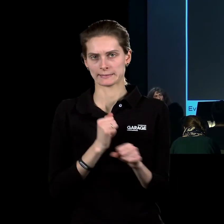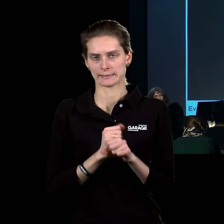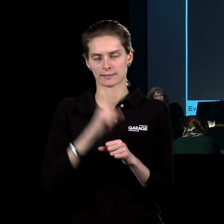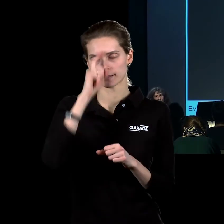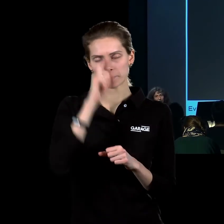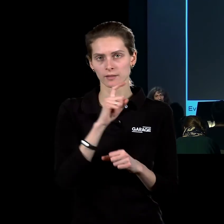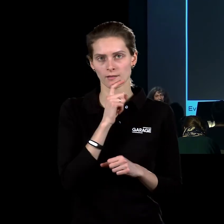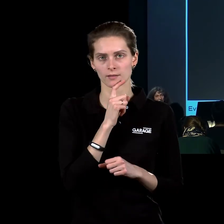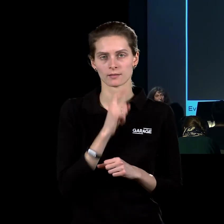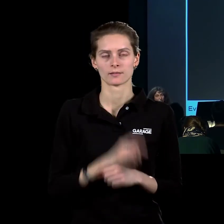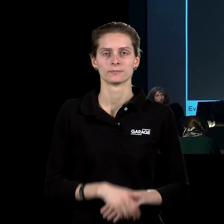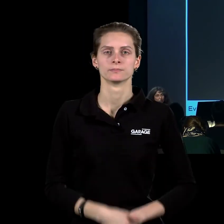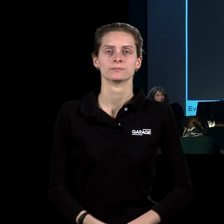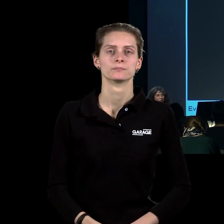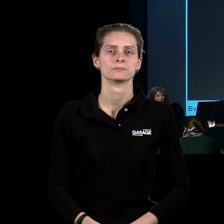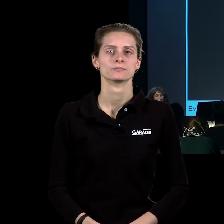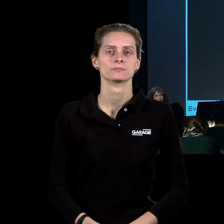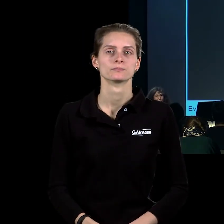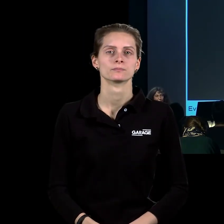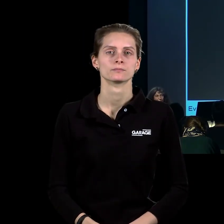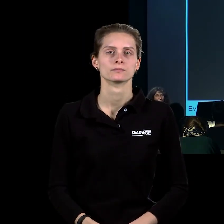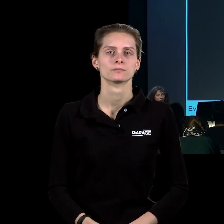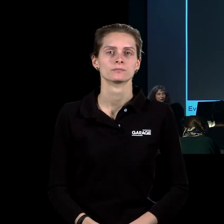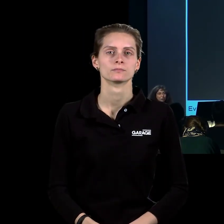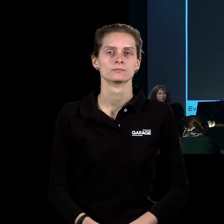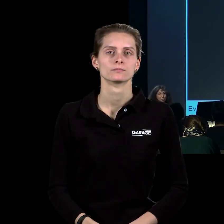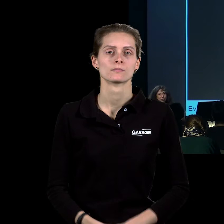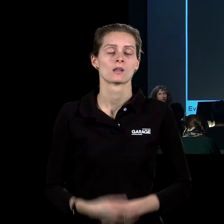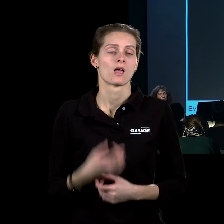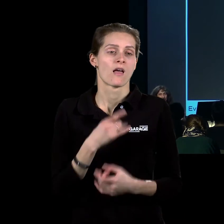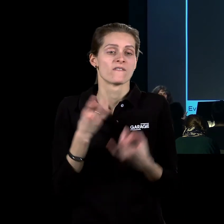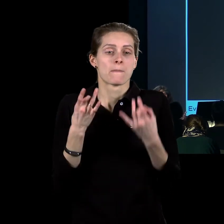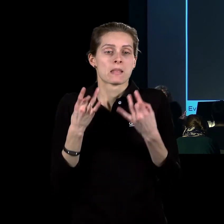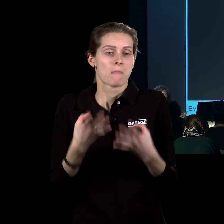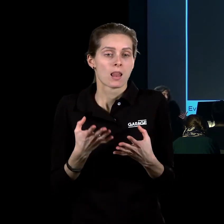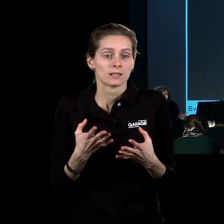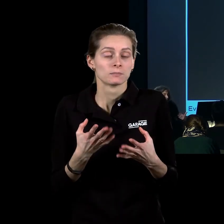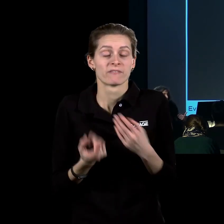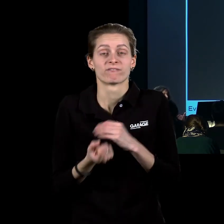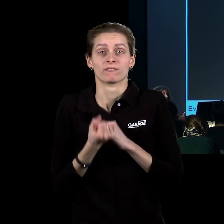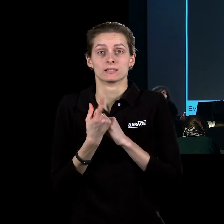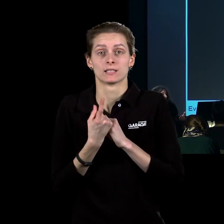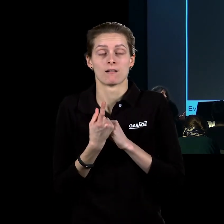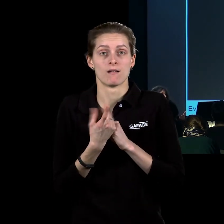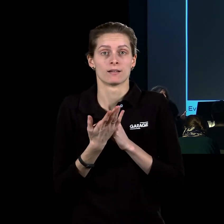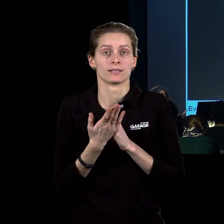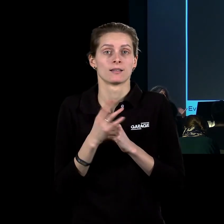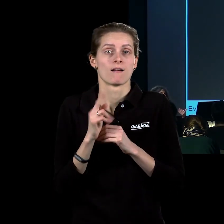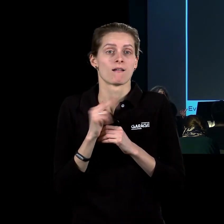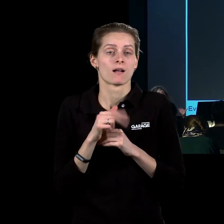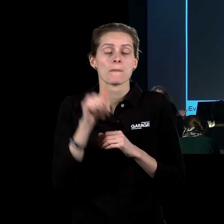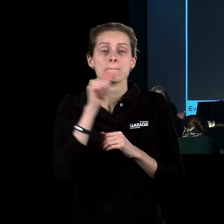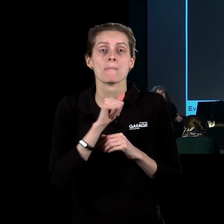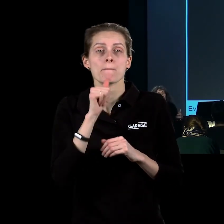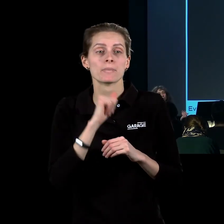физиологизм, который есть в этих работах, который был абсолютно исключен в минимализме, потому что минимализм возникает как раз как